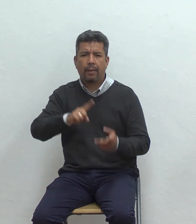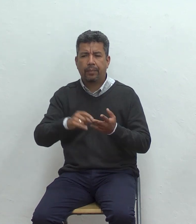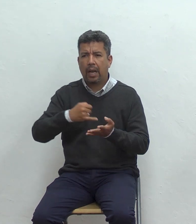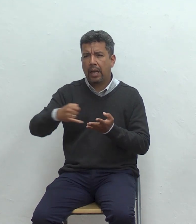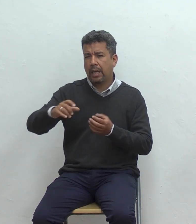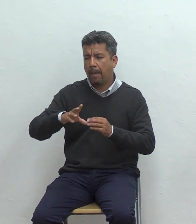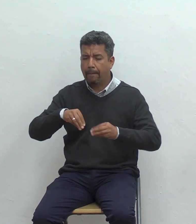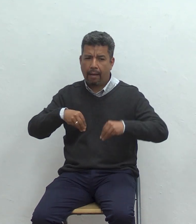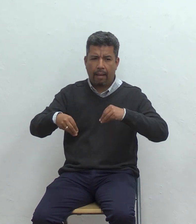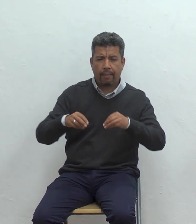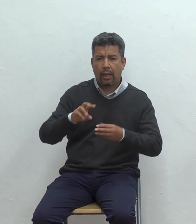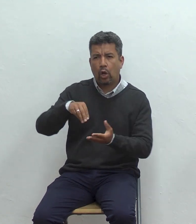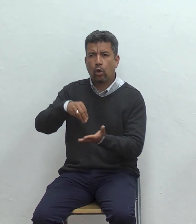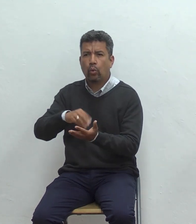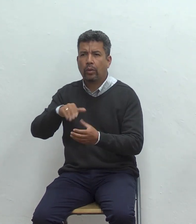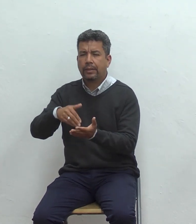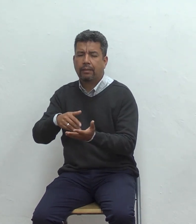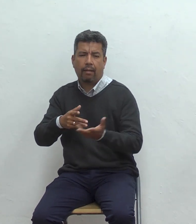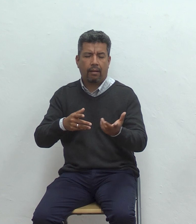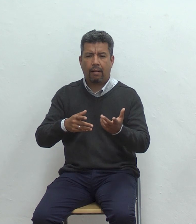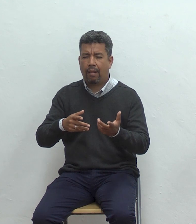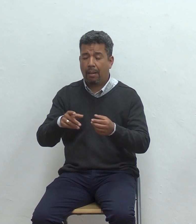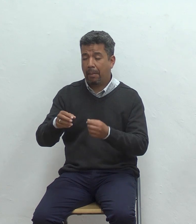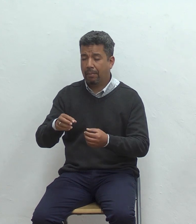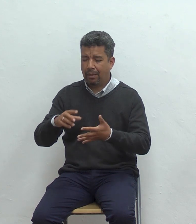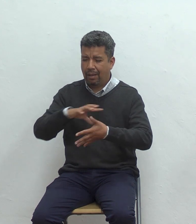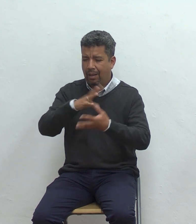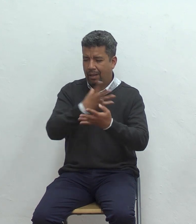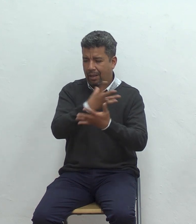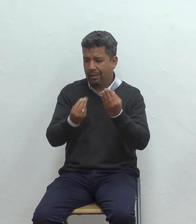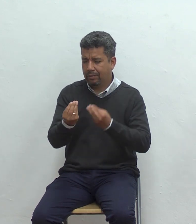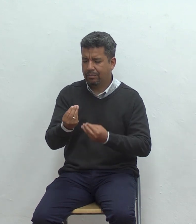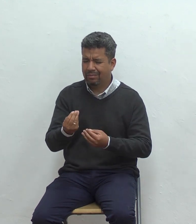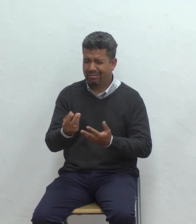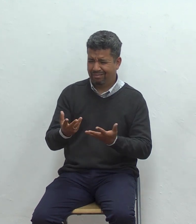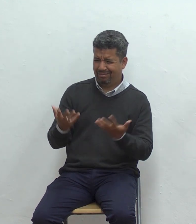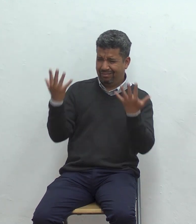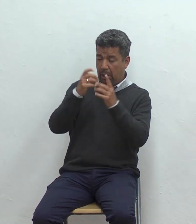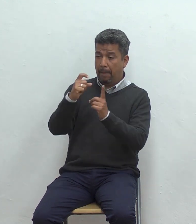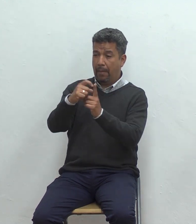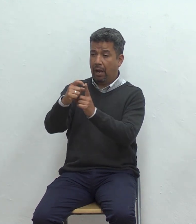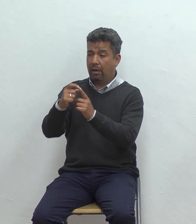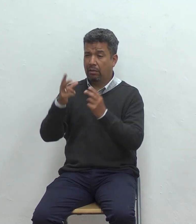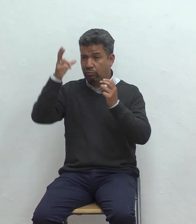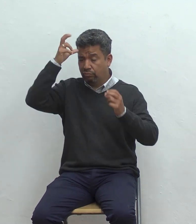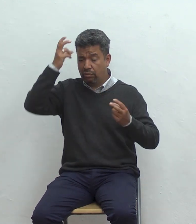línea blanda del núcleo central del Pentateuco. ¡Ey! Claro, ellos con palabras